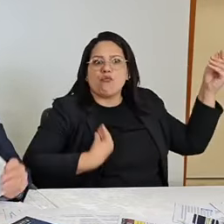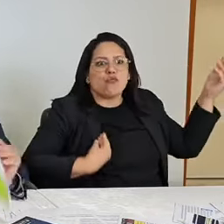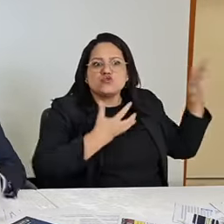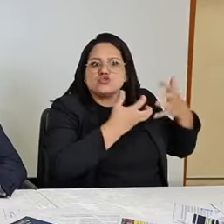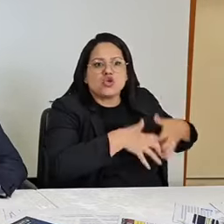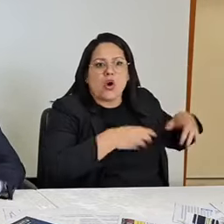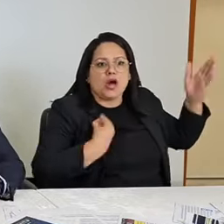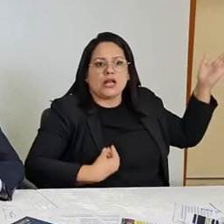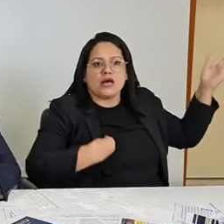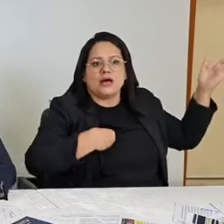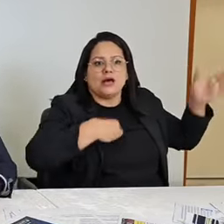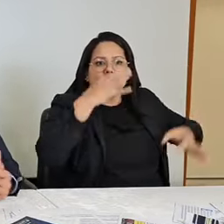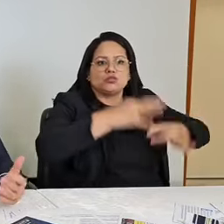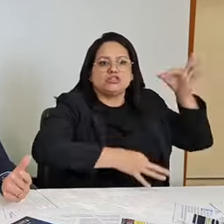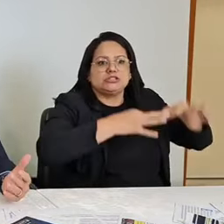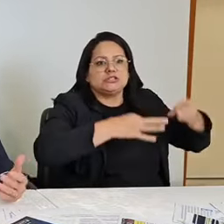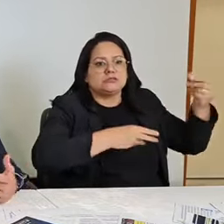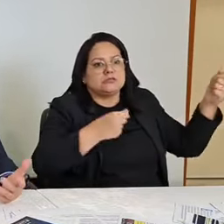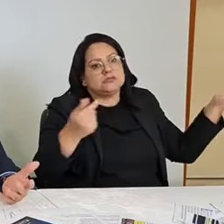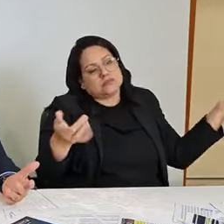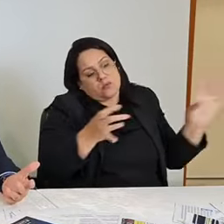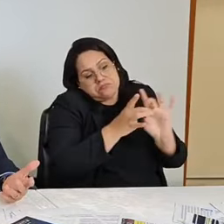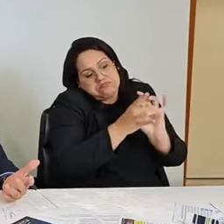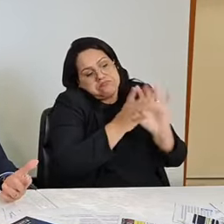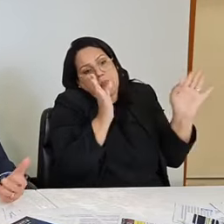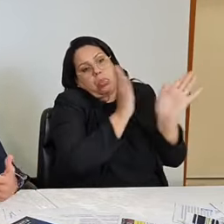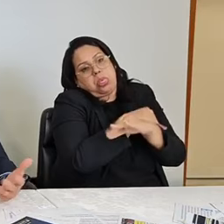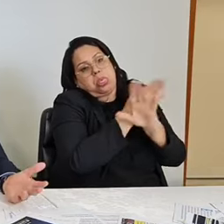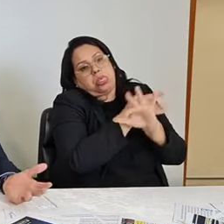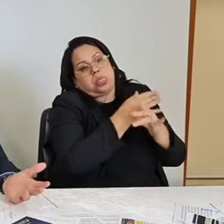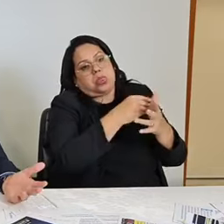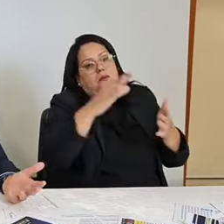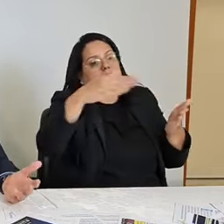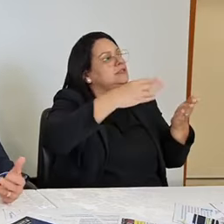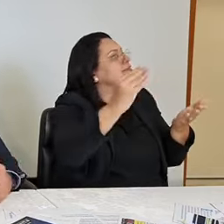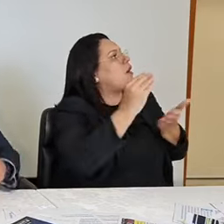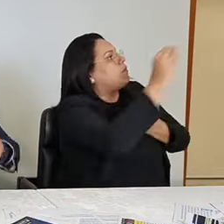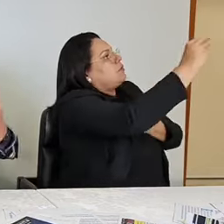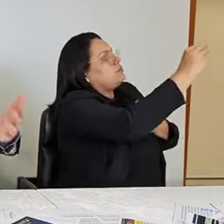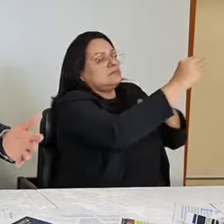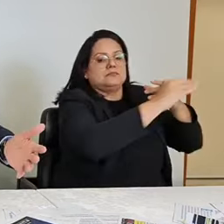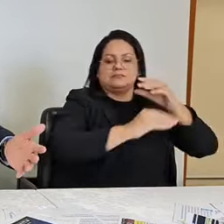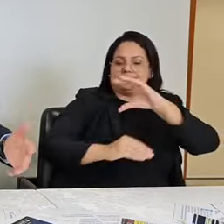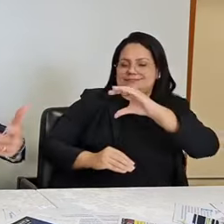Então, obviamente, é um caminho aberto para possível desvio de recursos.